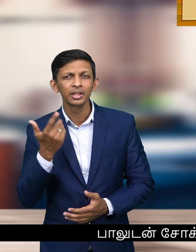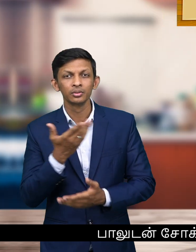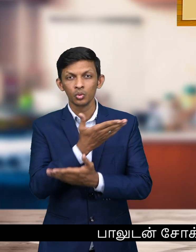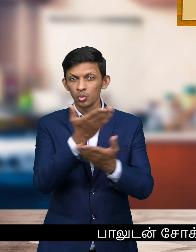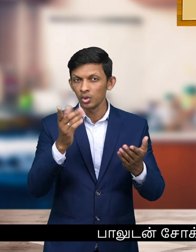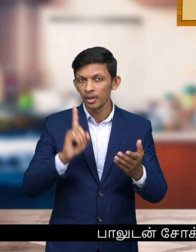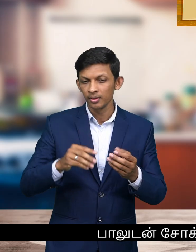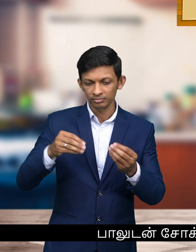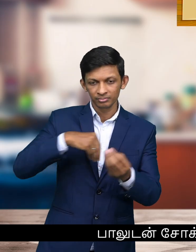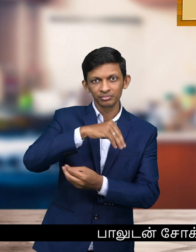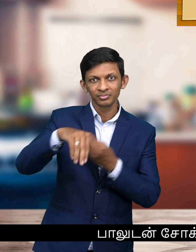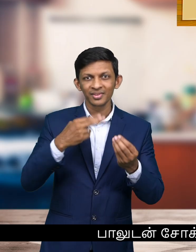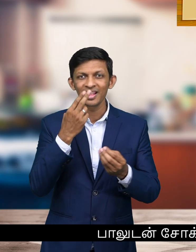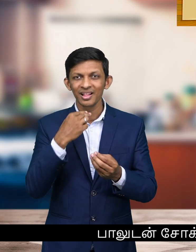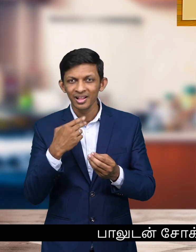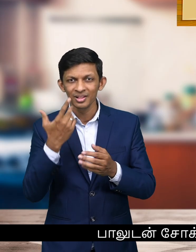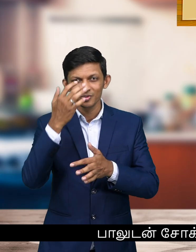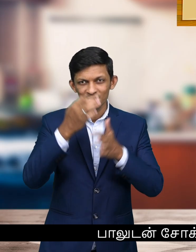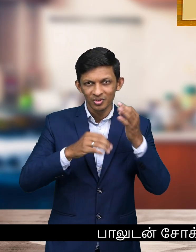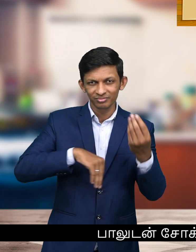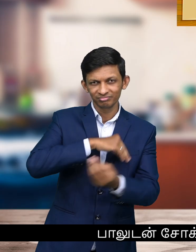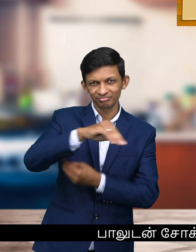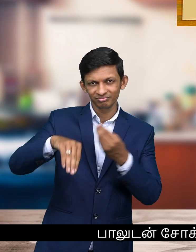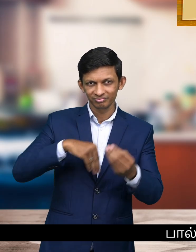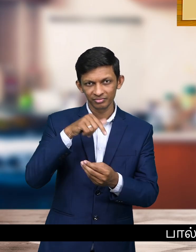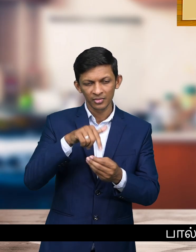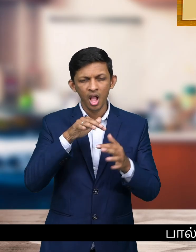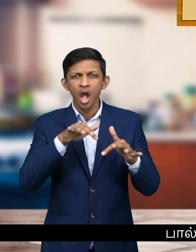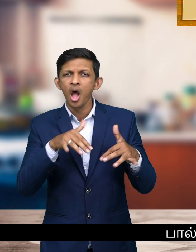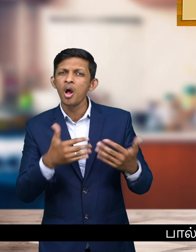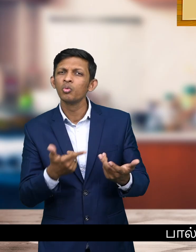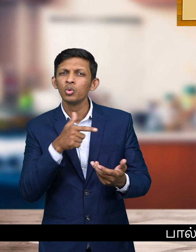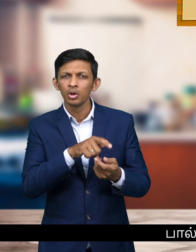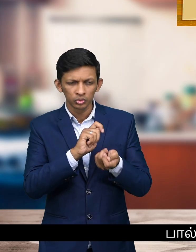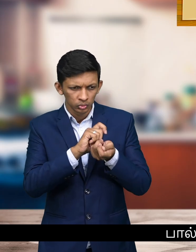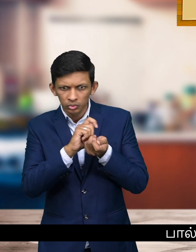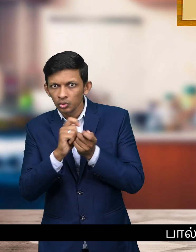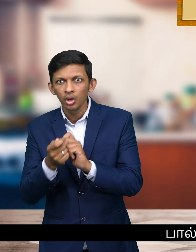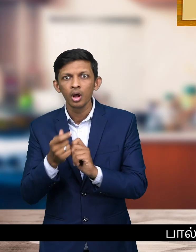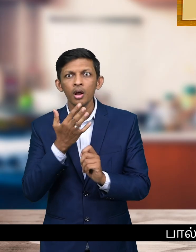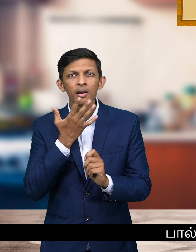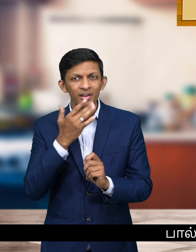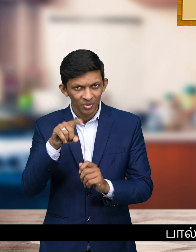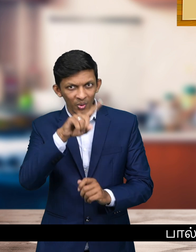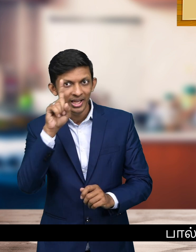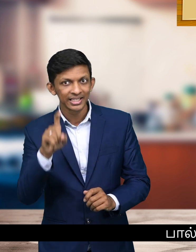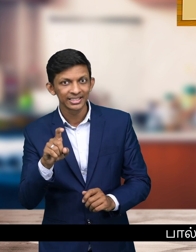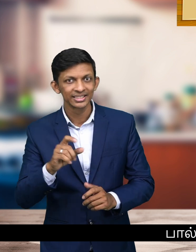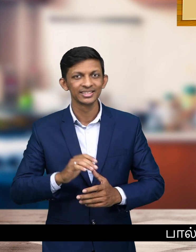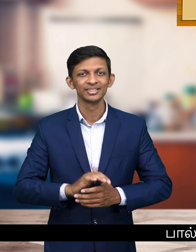பாலுடன் சாக்கோ பவுடரை கலக்கும் போது பால் எப்படி நிறம் மாறும்?